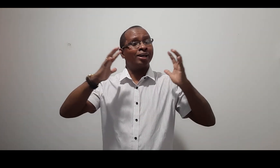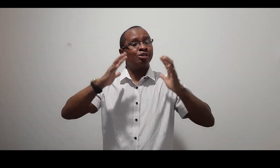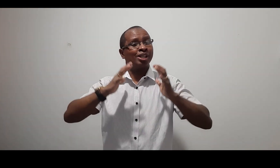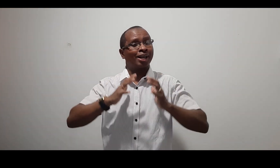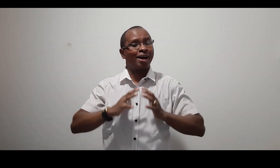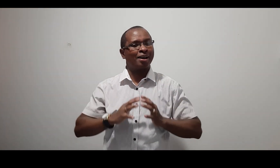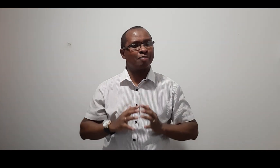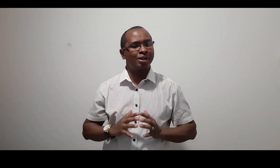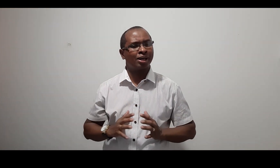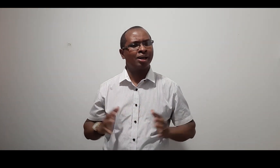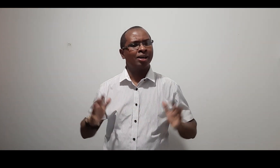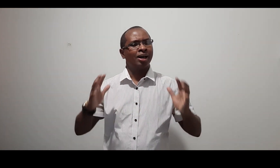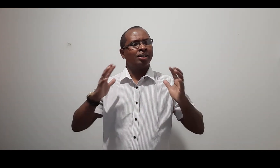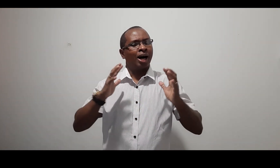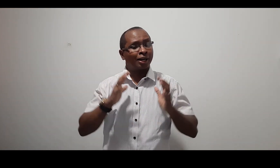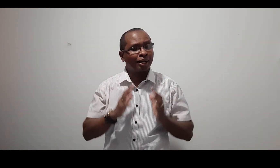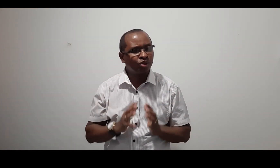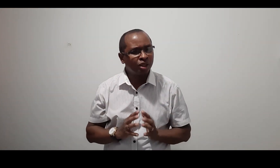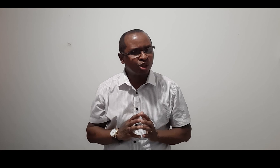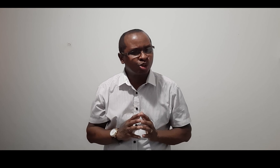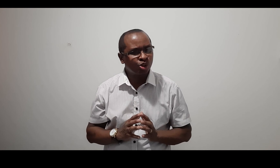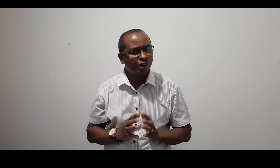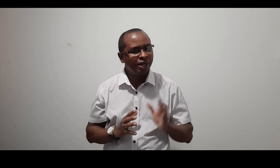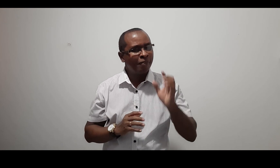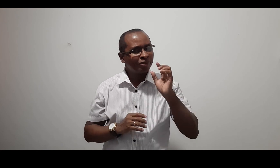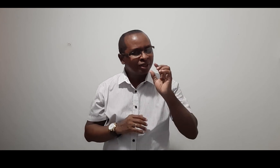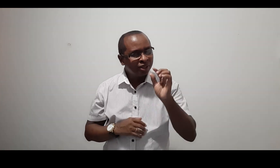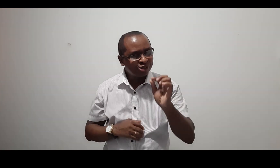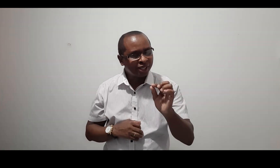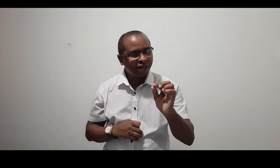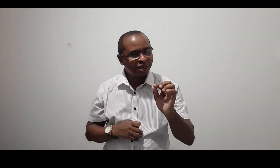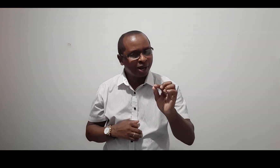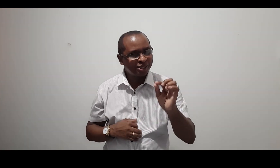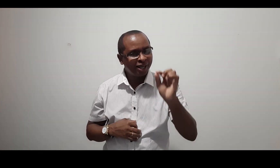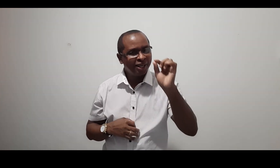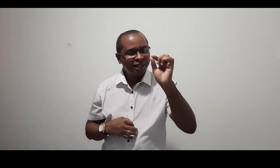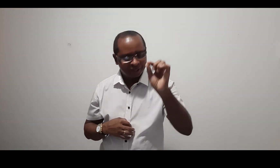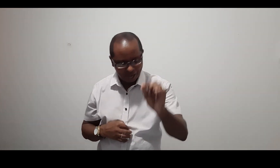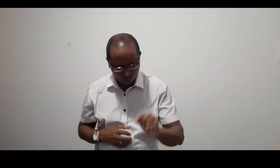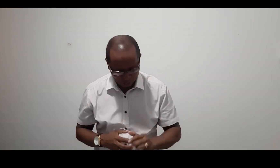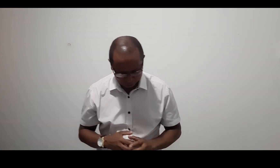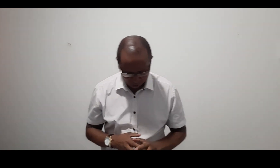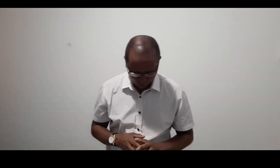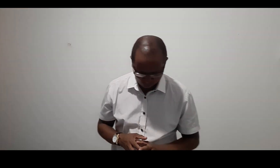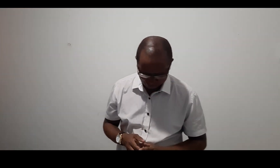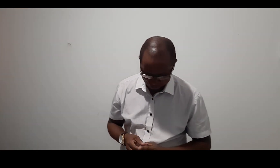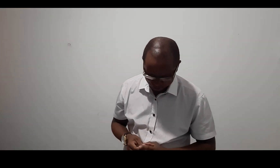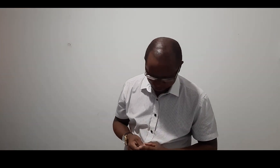ny fanjakan'andriamanitra araka ny teniny jesosy hoe ny fanjakan'andriamanitra de ao anatinareo